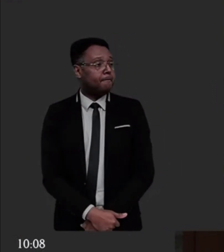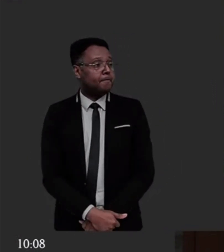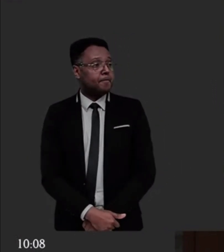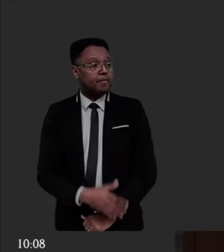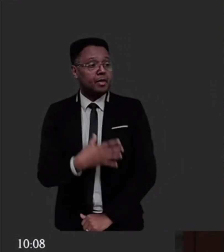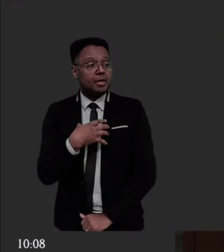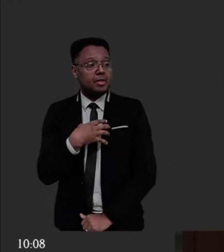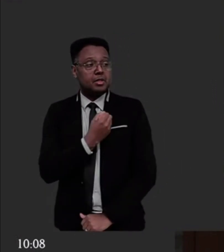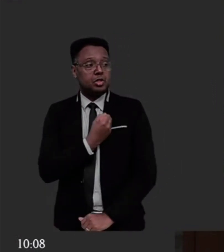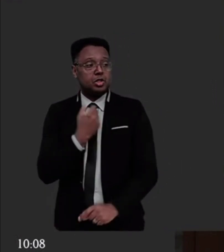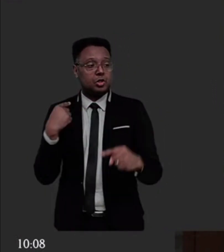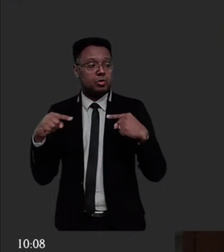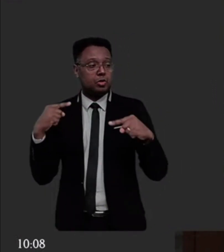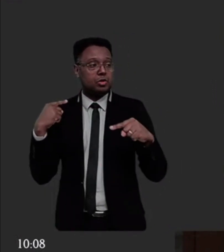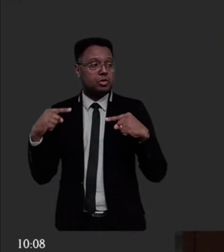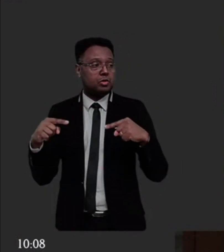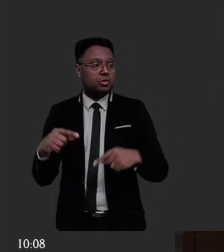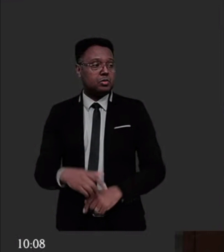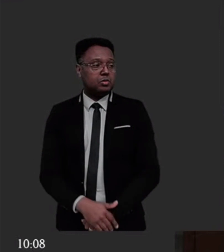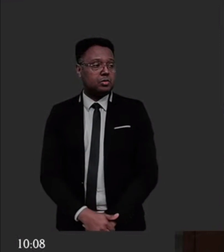Chamemos outro hino.